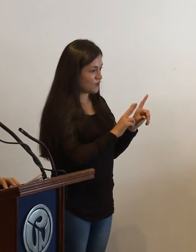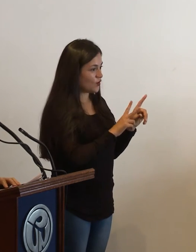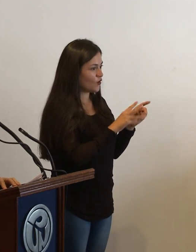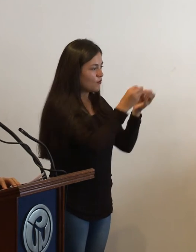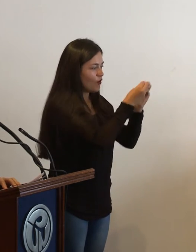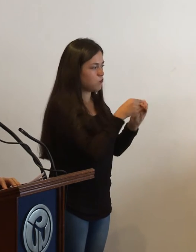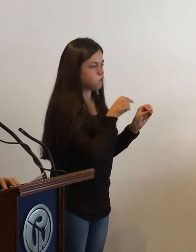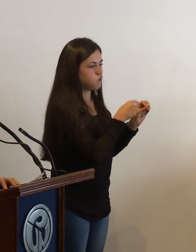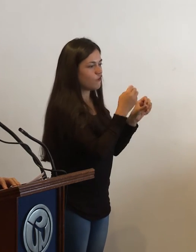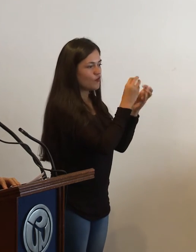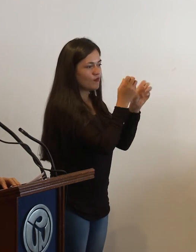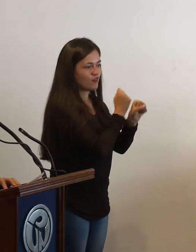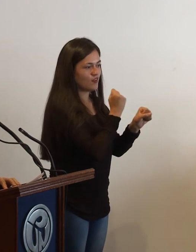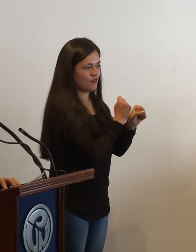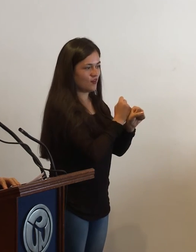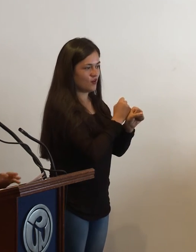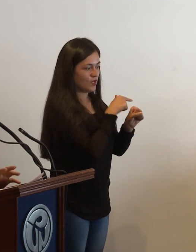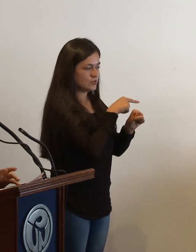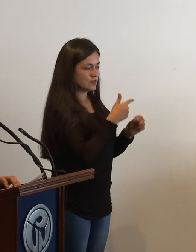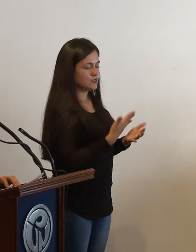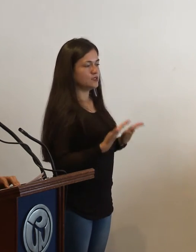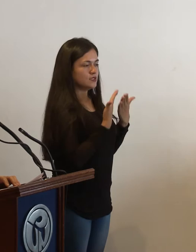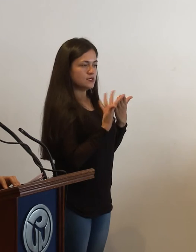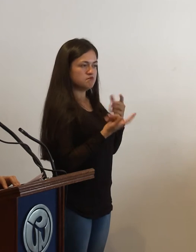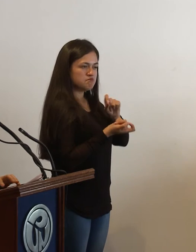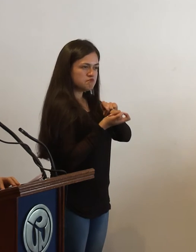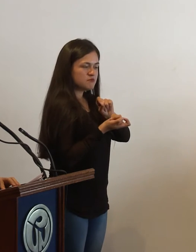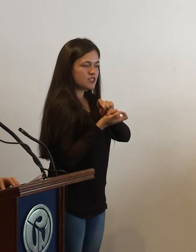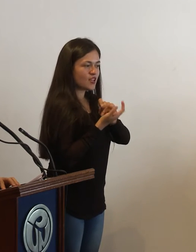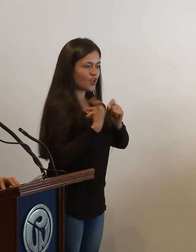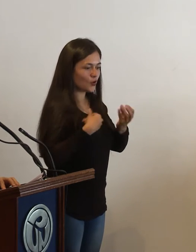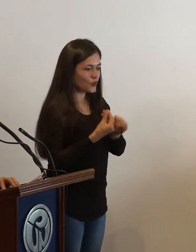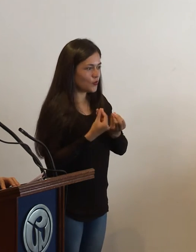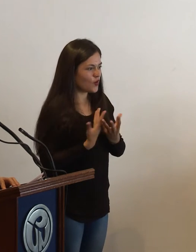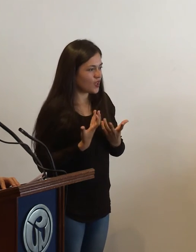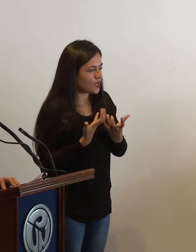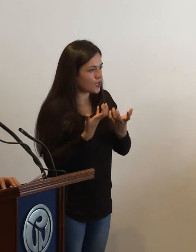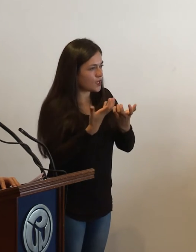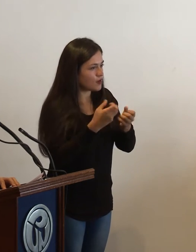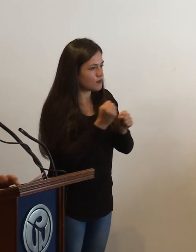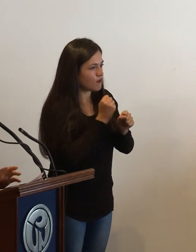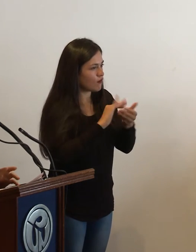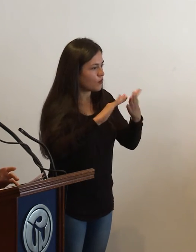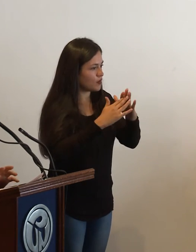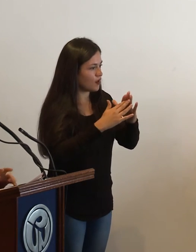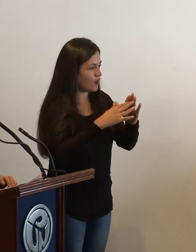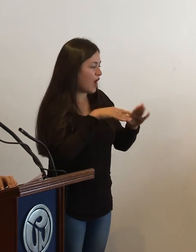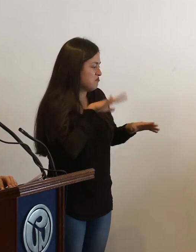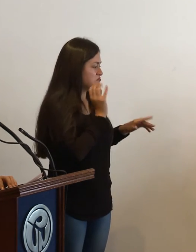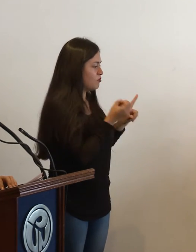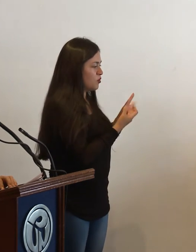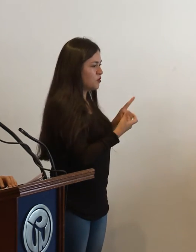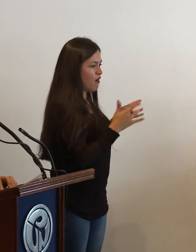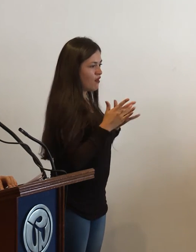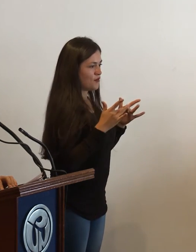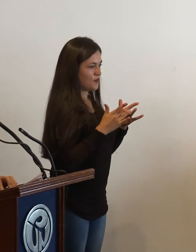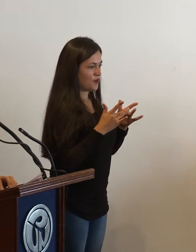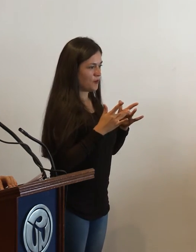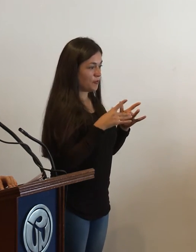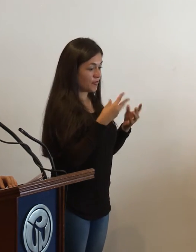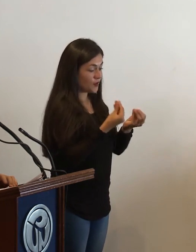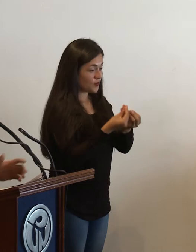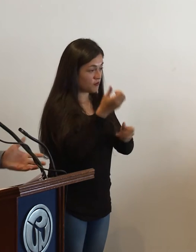trabajo que se acercaba mucho a las pretensiones que tenían. Afortunadamente contaron con el